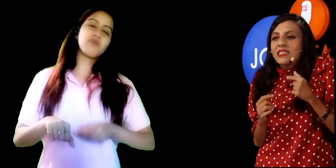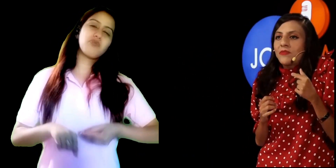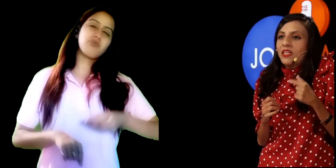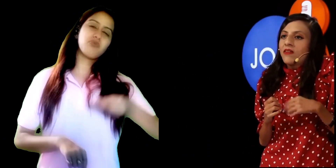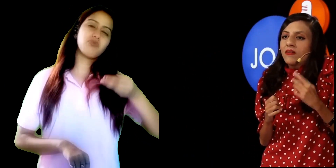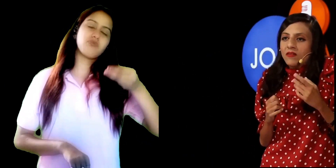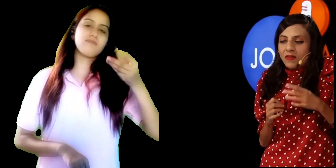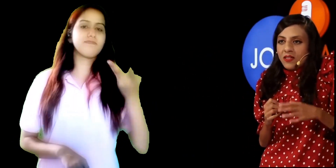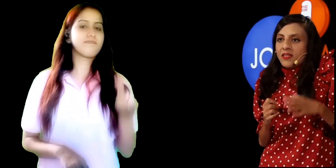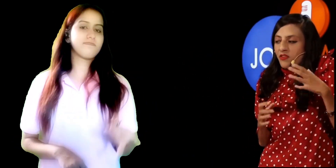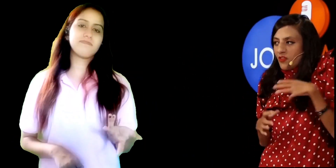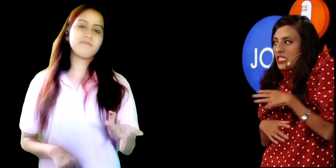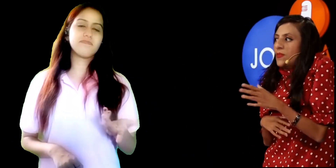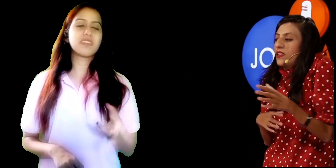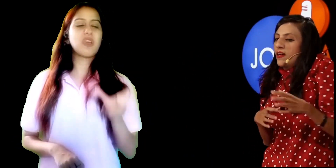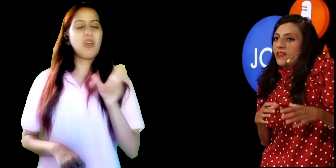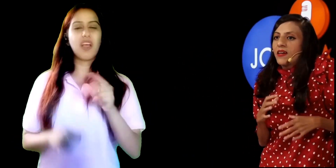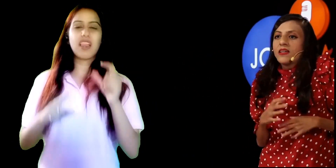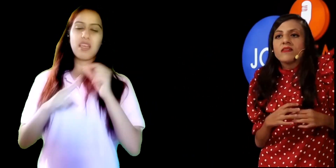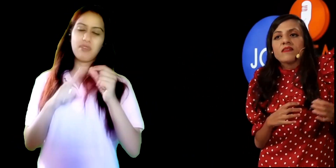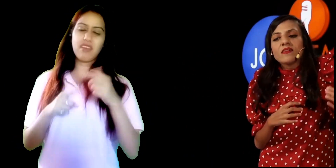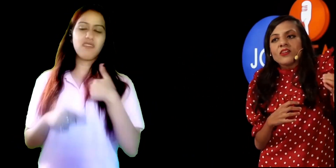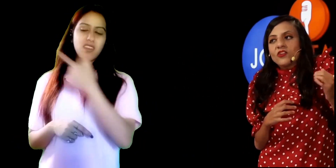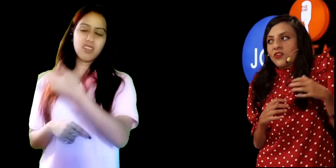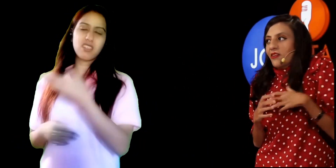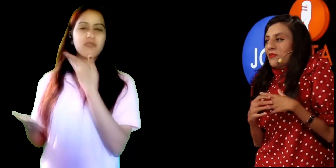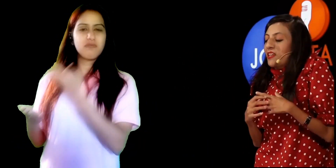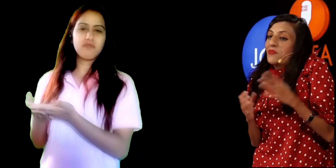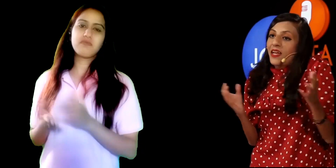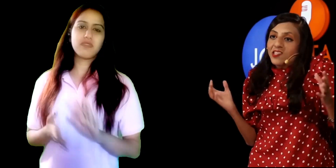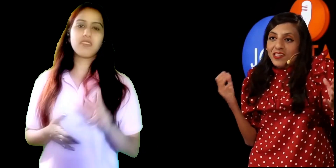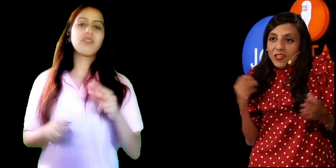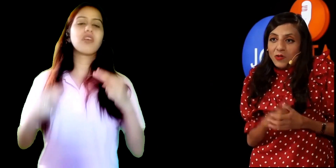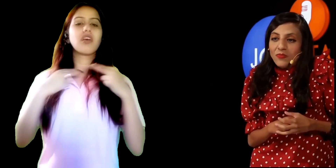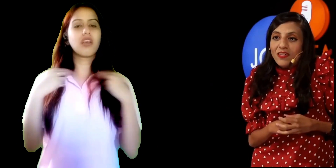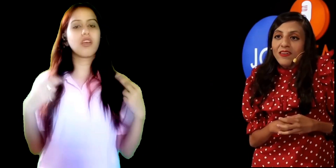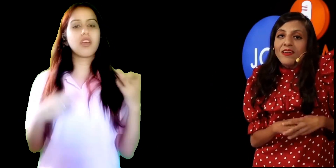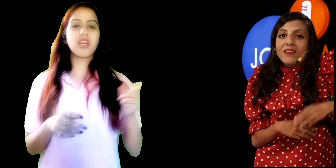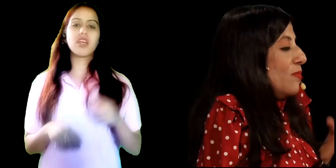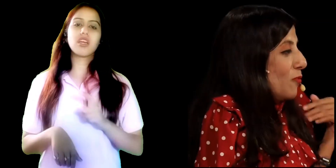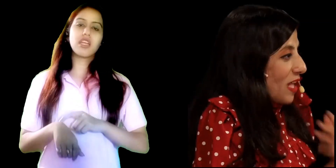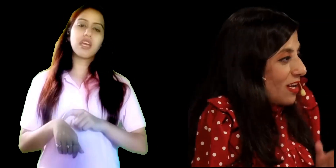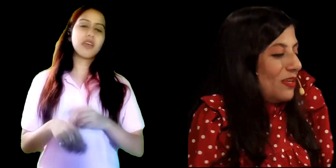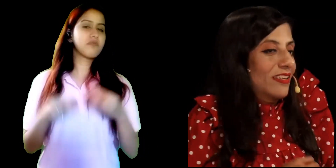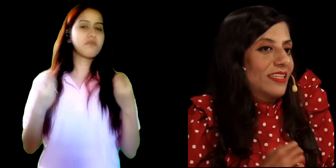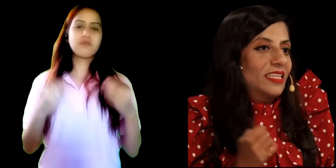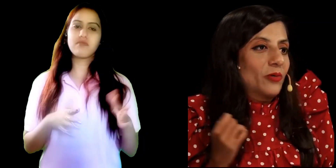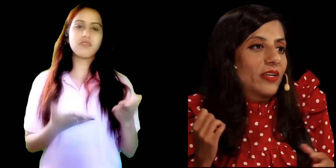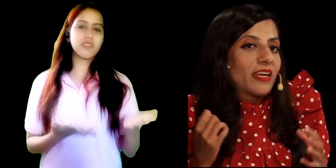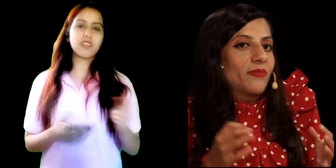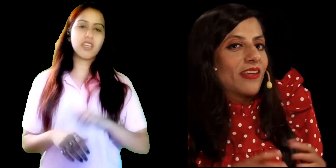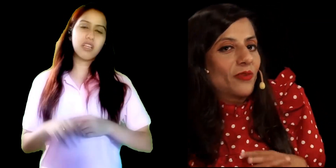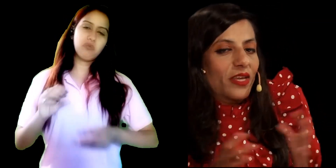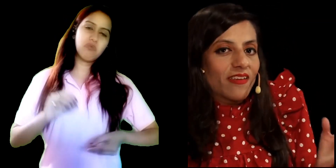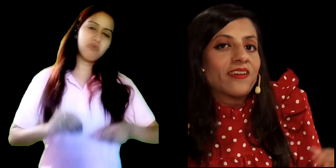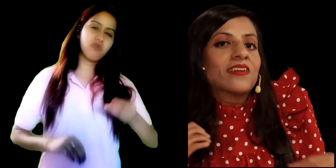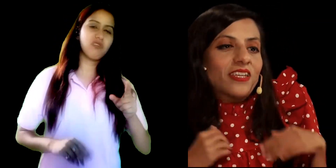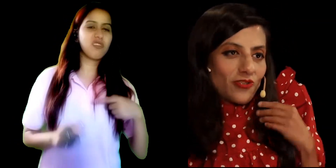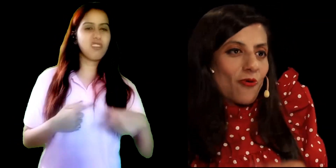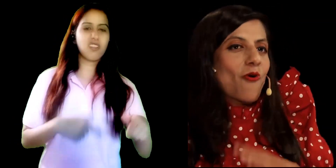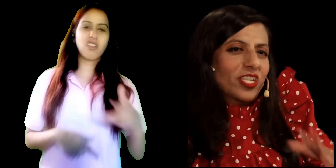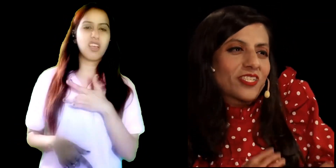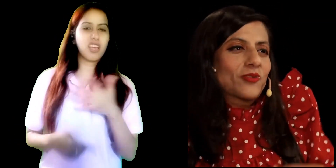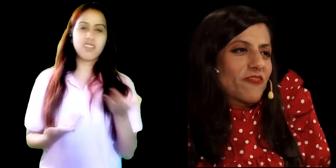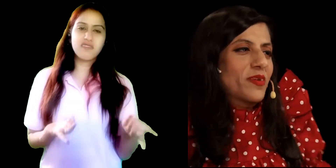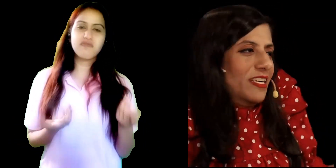बट एक साल मैंने सिर्फ इसी पे ध्यान दिया। एंड मैंने स्पेनिश सीखी, उसमें मैं वो पढ़ाने भी लगी थी थोड़े टाइम के लिए। तो मैंने कहा